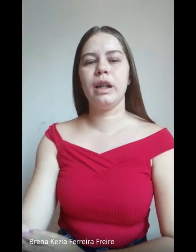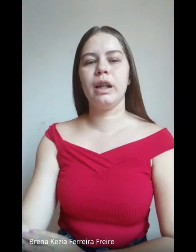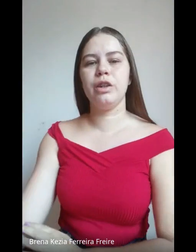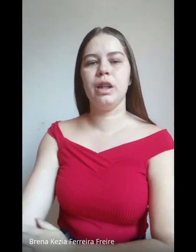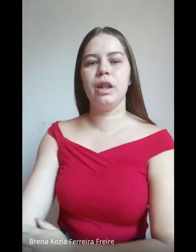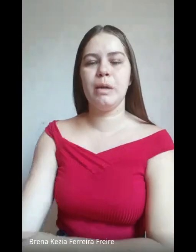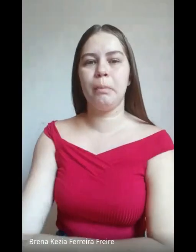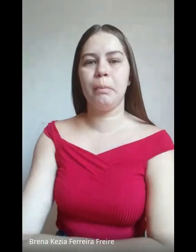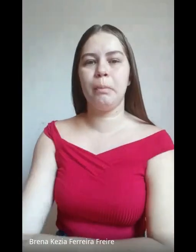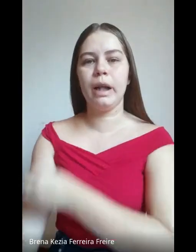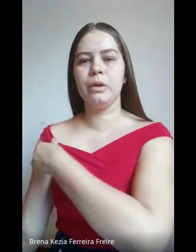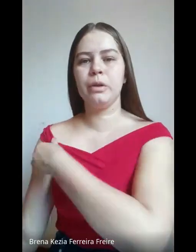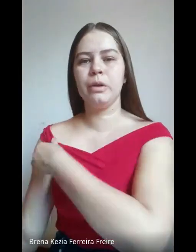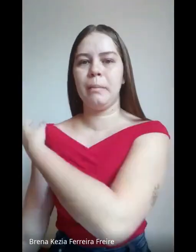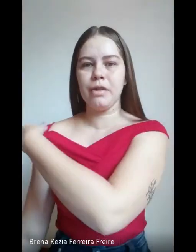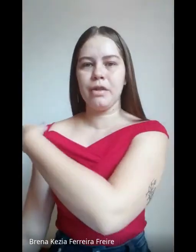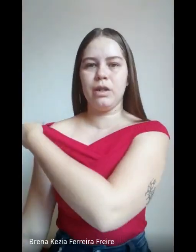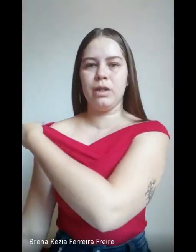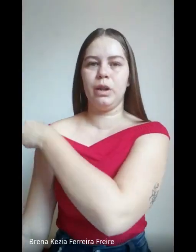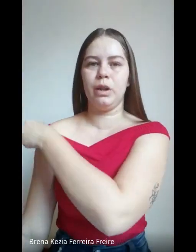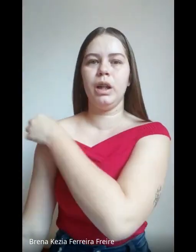tinha isso, amor? Porque ontem, para vocês do quinto ano,